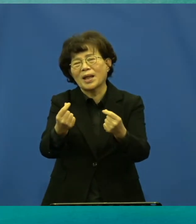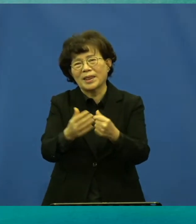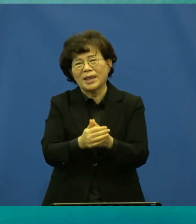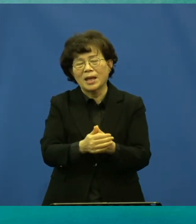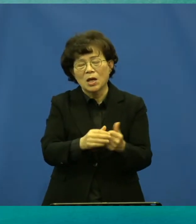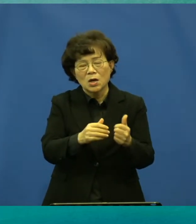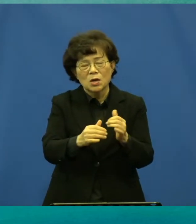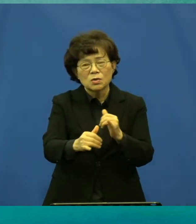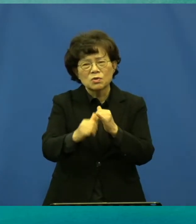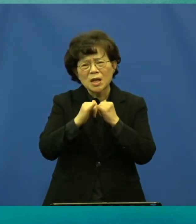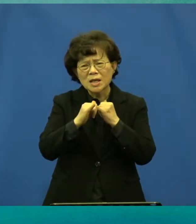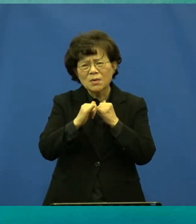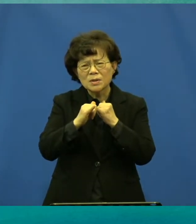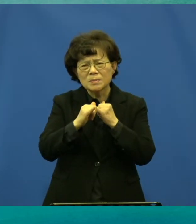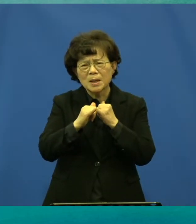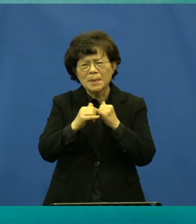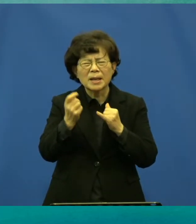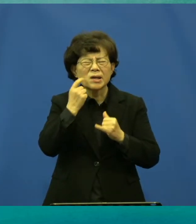죽겠다는 말은 거짓말입니다.